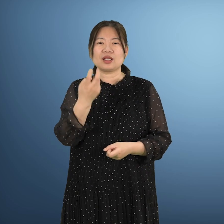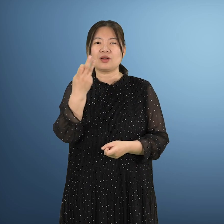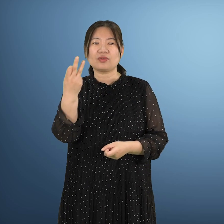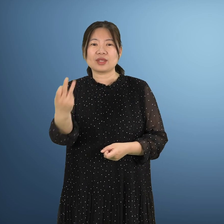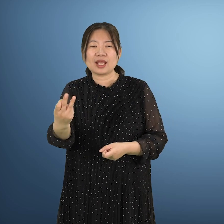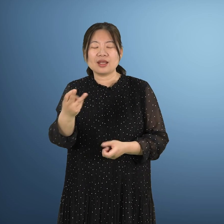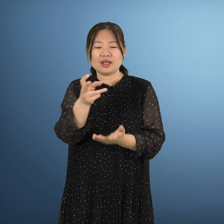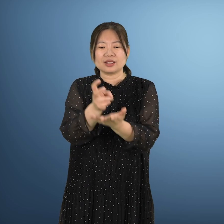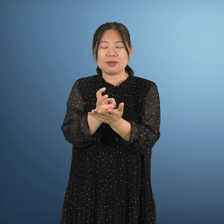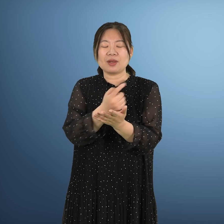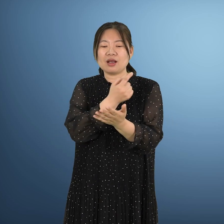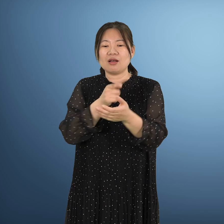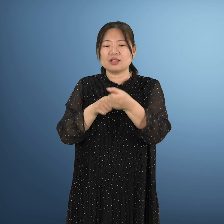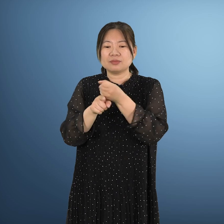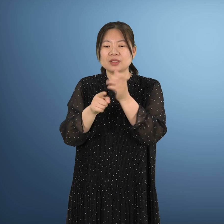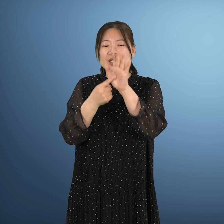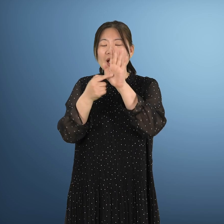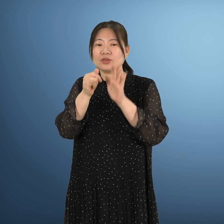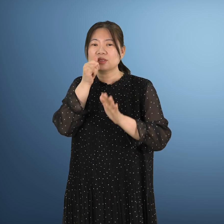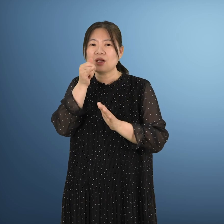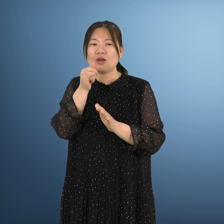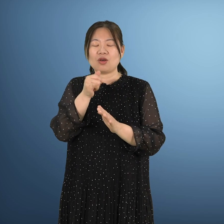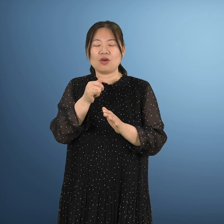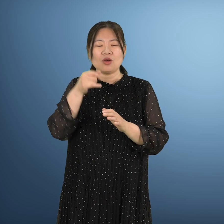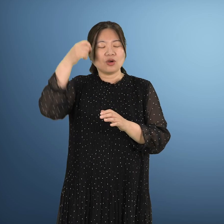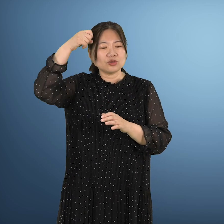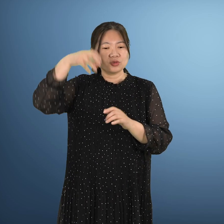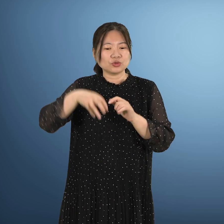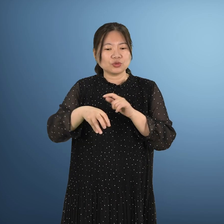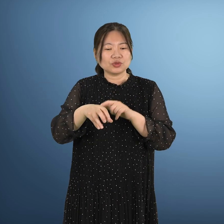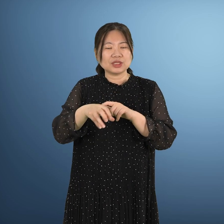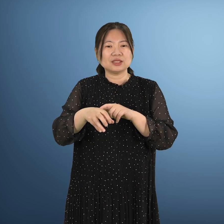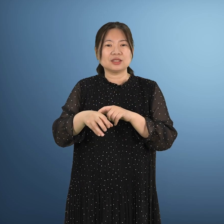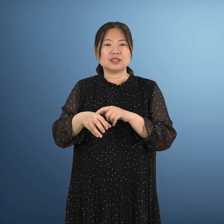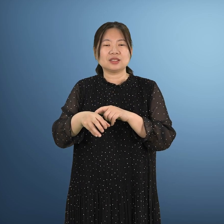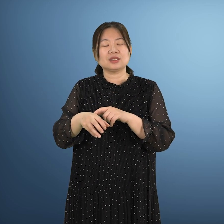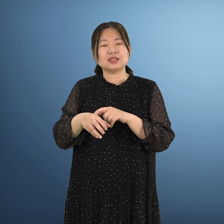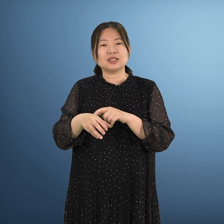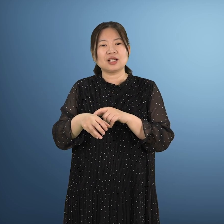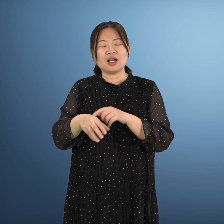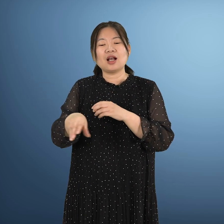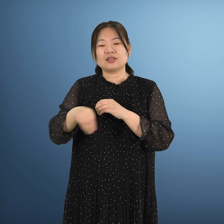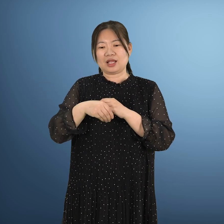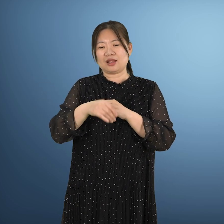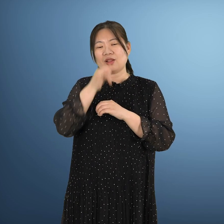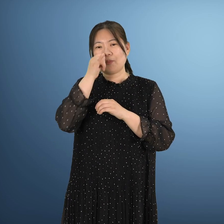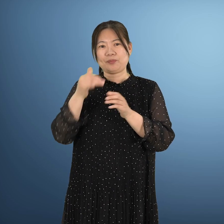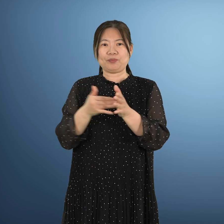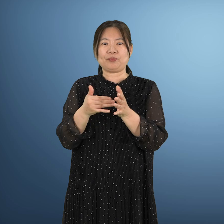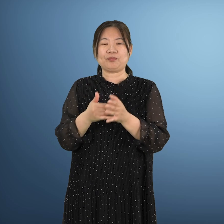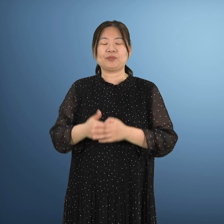613개의 계명을 상징하는 술이 그 밑에 쭉 달려 있습니다.